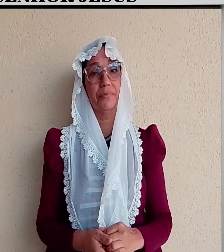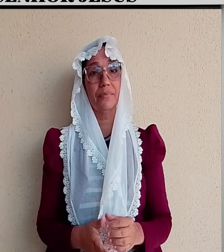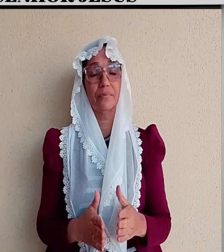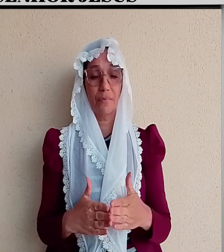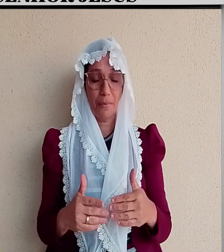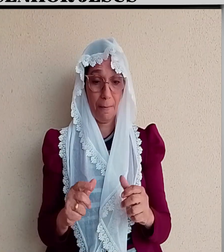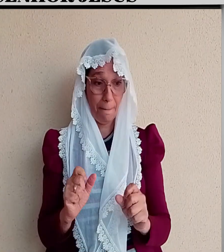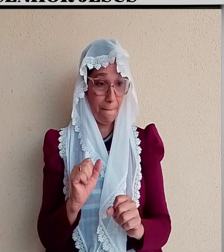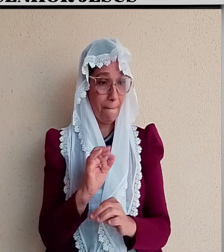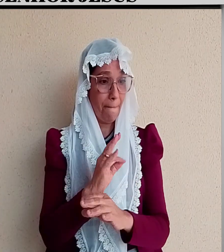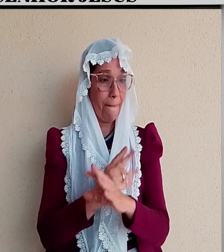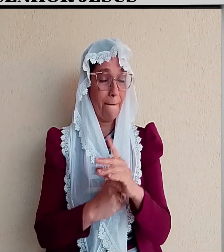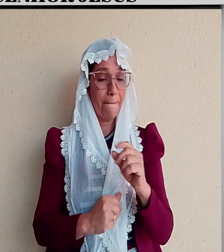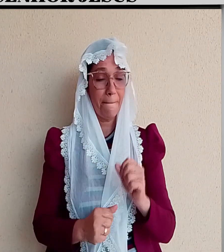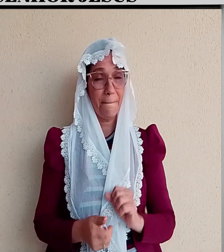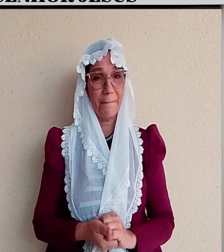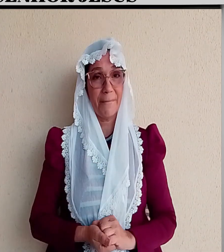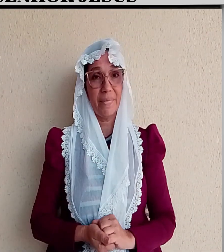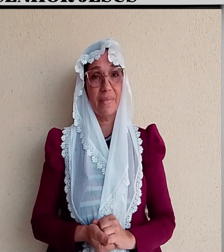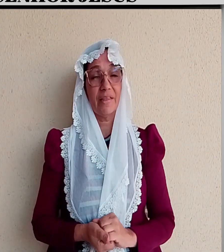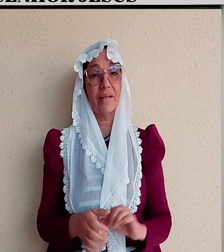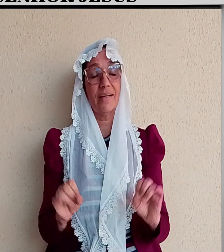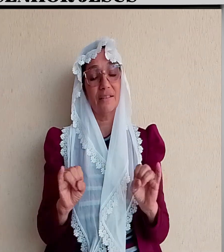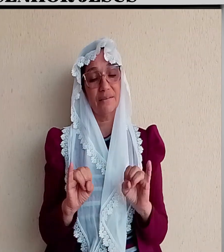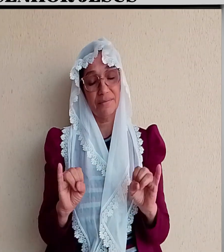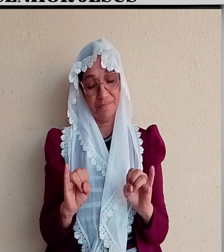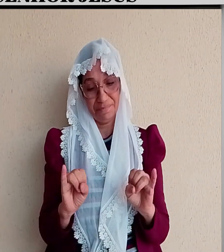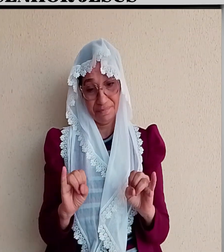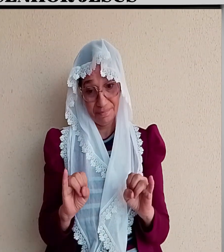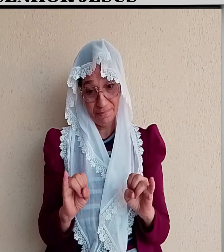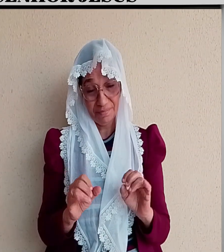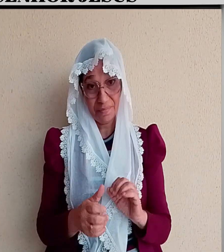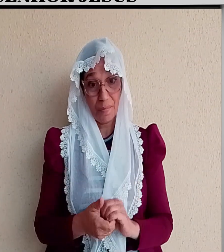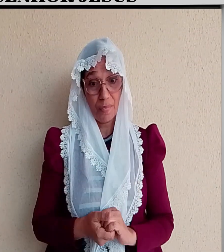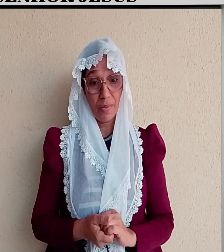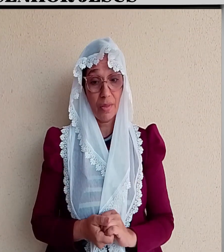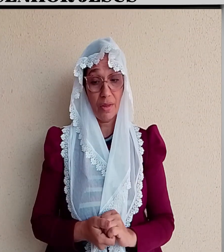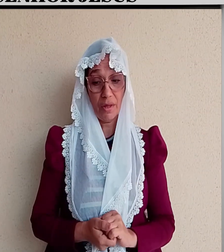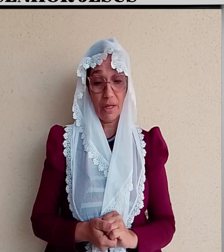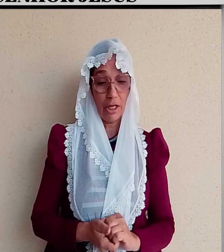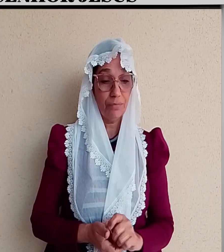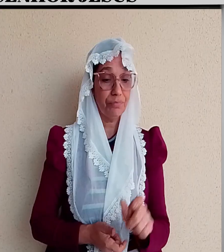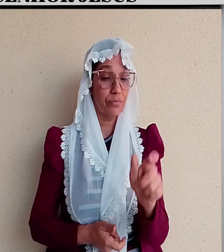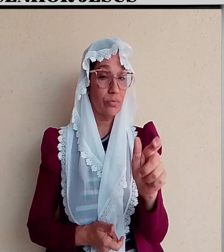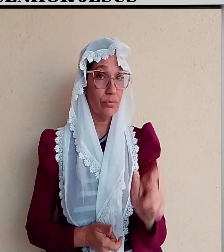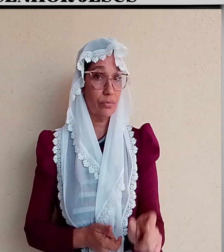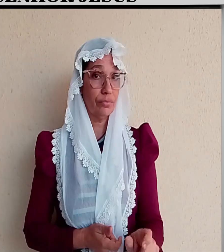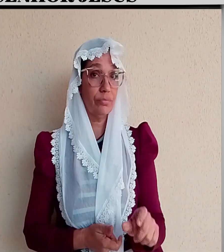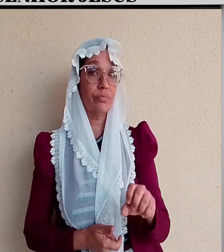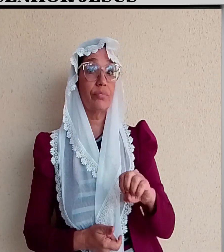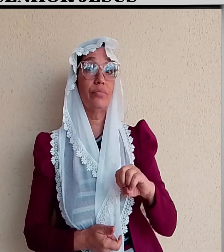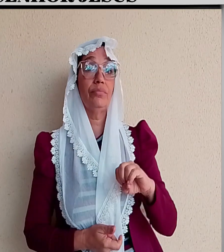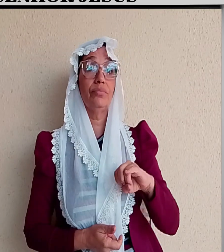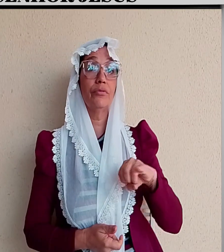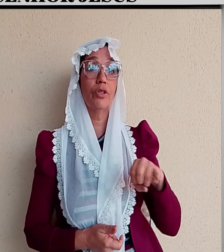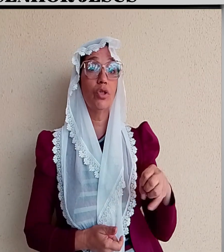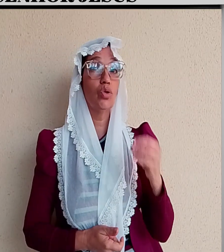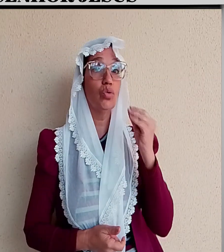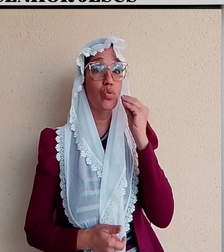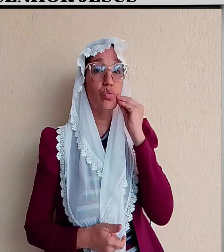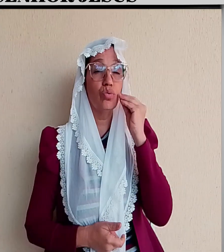E tudo foi tratado no céu. E Judas, ele foi tentado justamente na